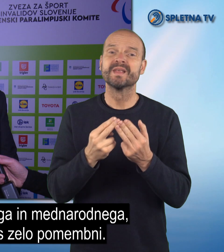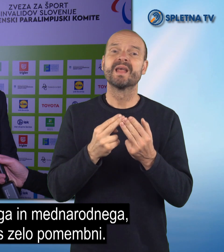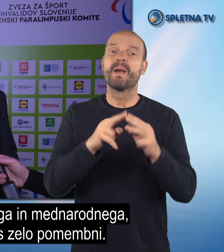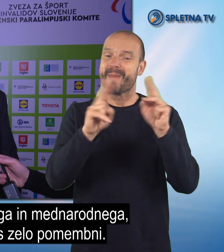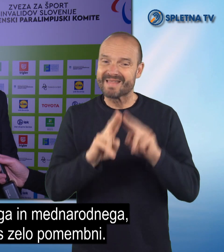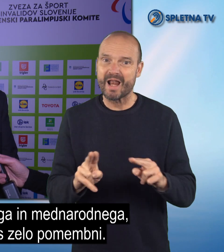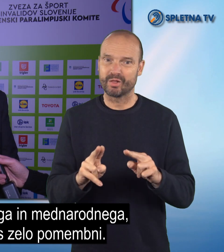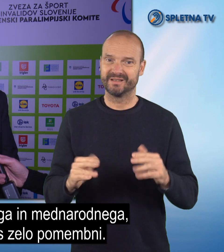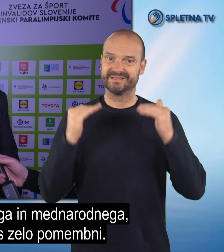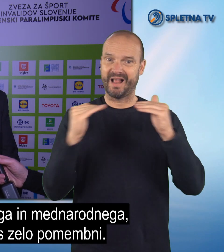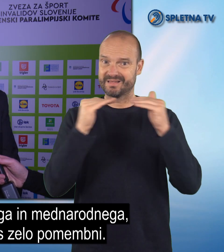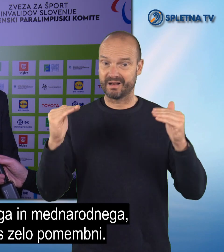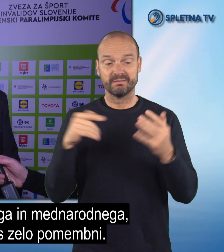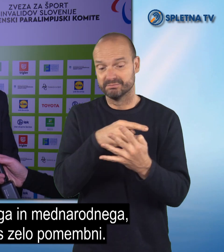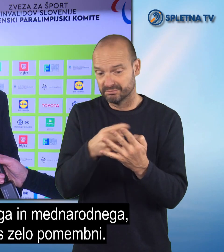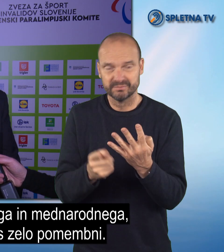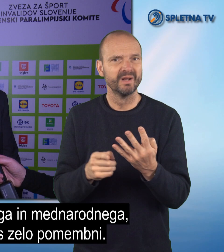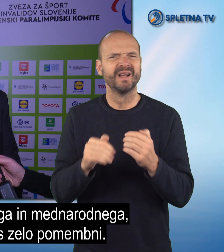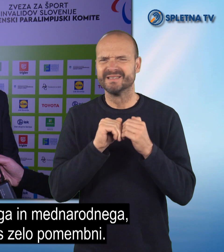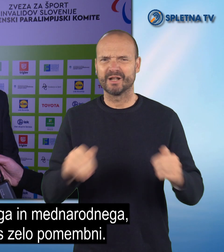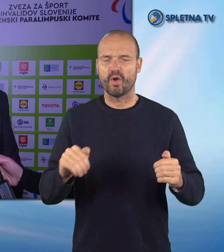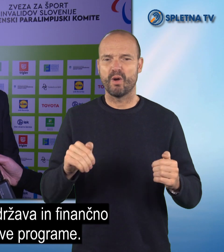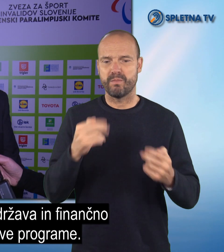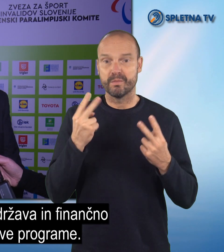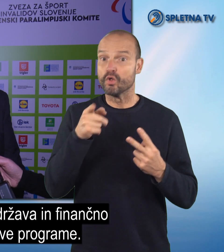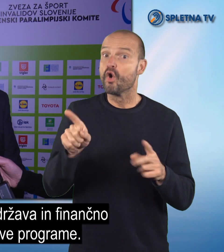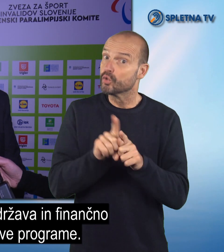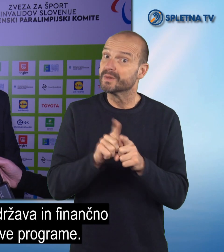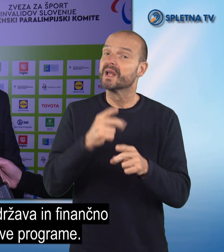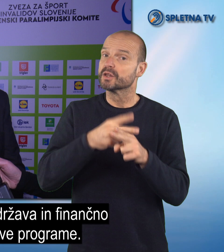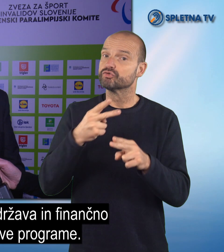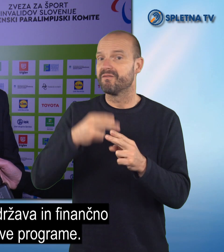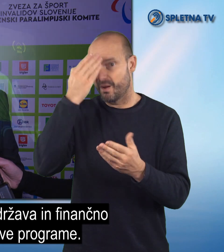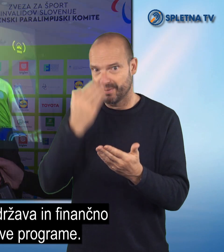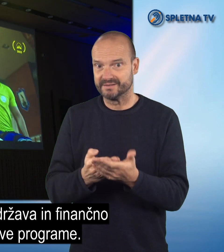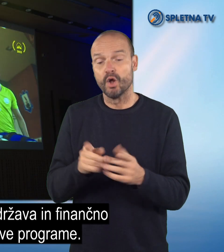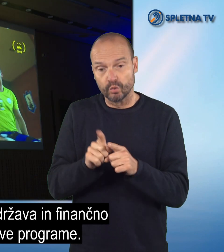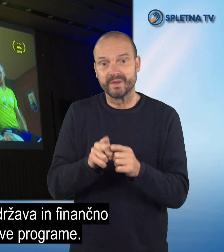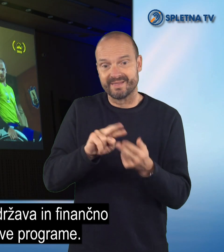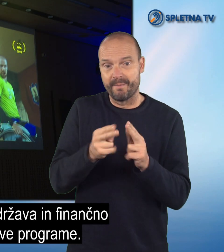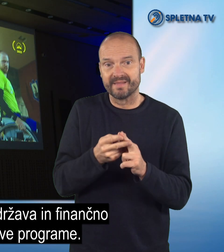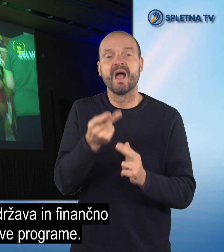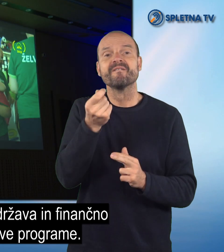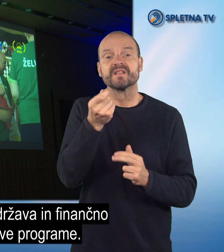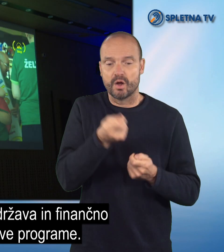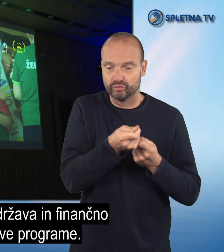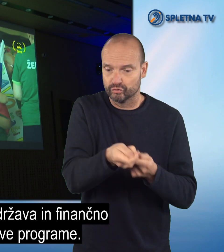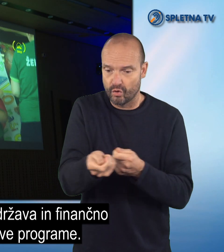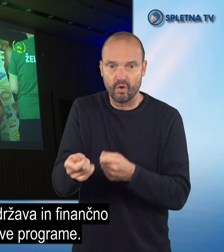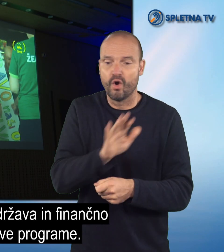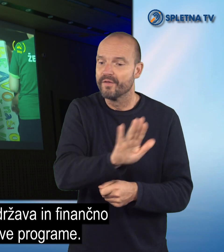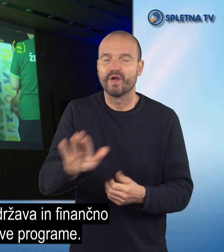svetovnega in mednarodnega, tako da so za nas zelo pomembni. V končni fazi jih priznava tudi država, ki nekako namenja tudi finančno